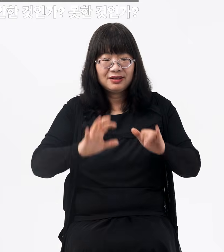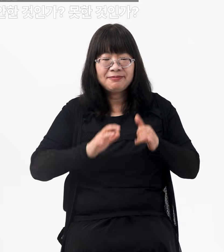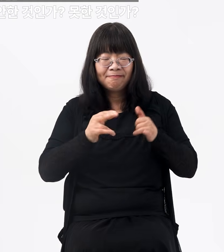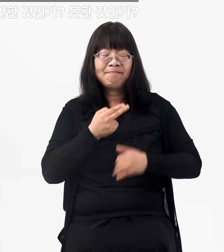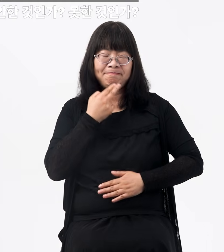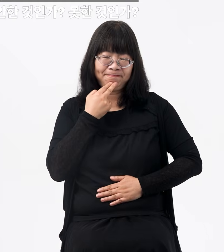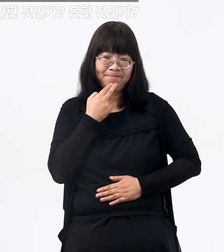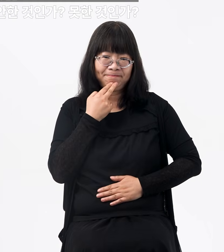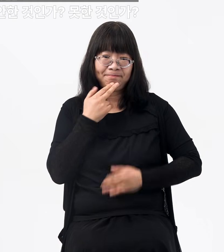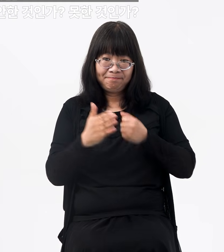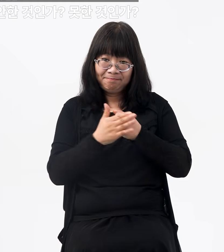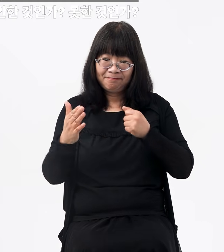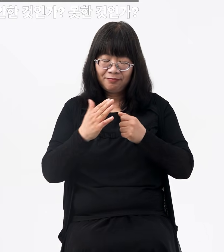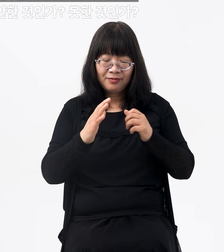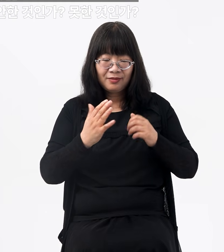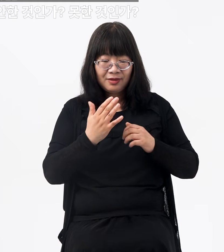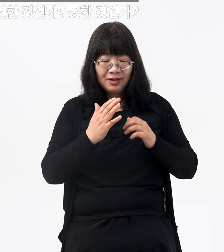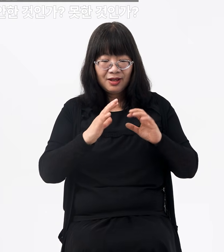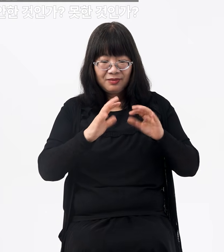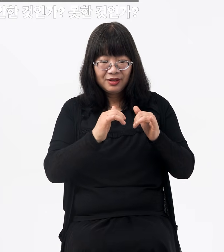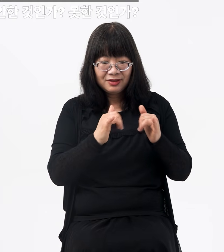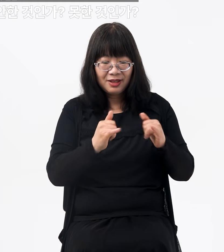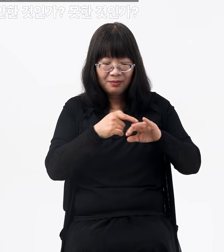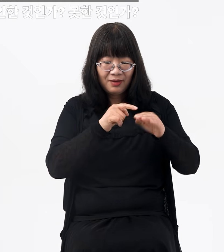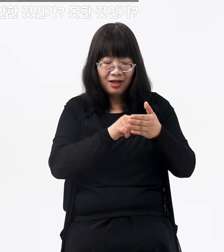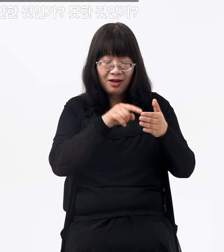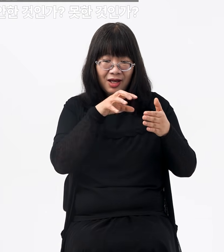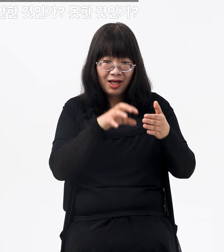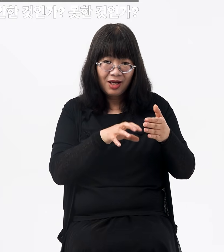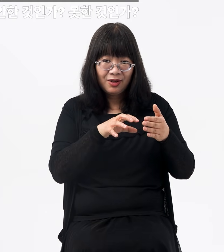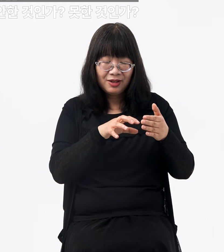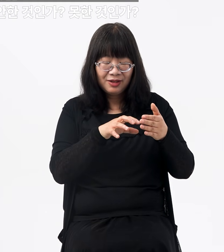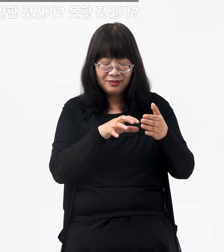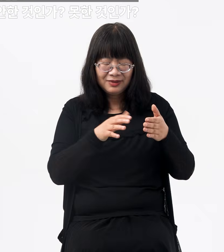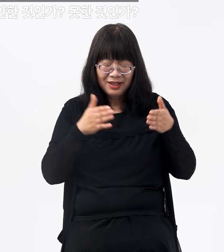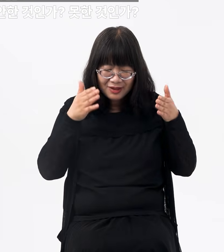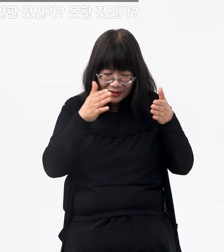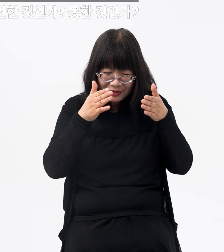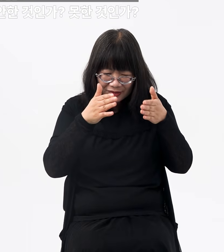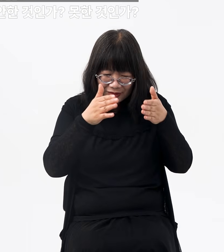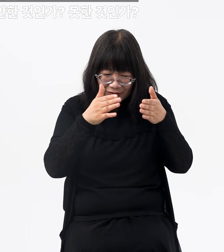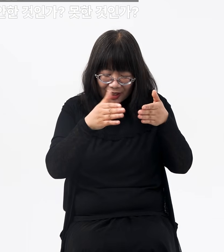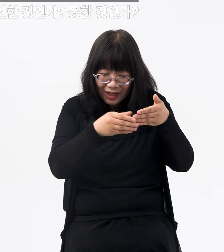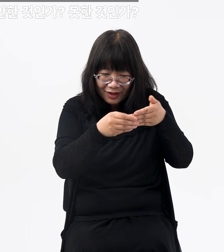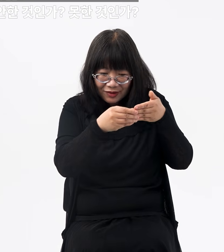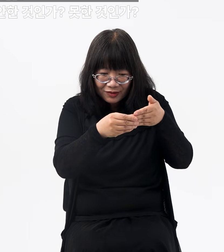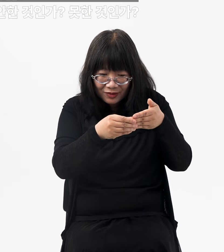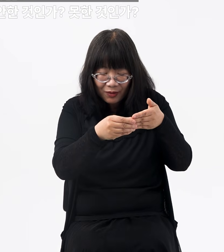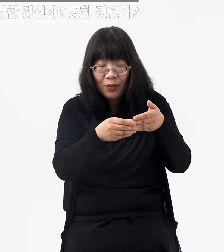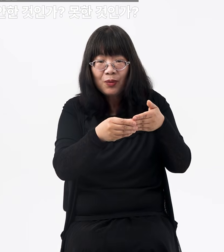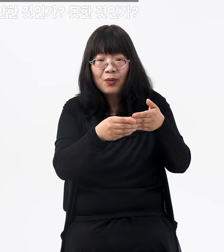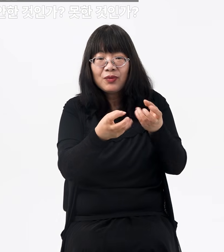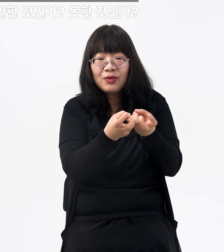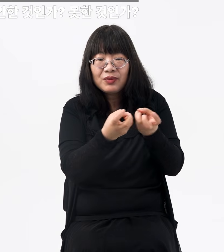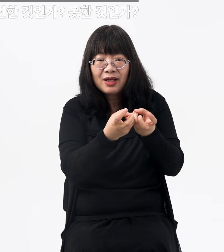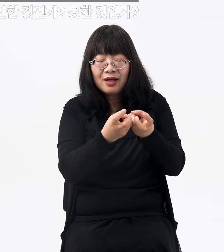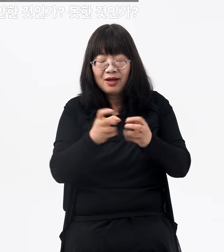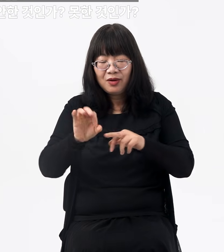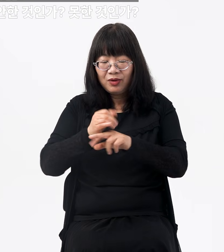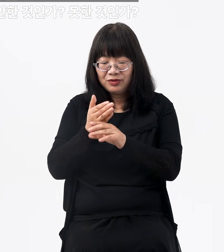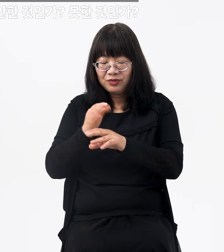그래서 백성들의 마음속에 또 어디로 모아지도록 성경은 인도합니까? 왕 중의 왕은